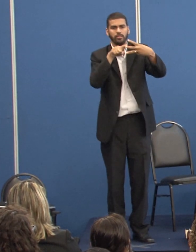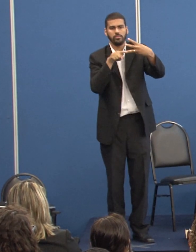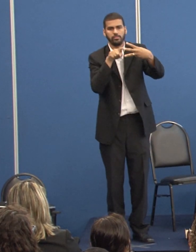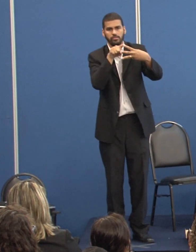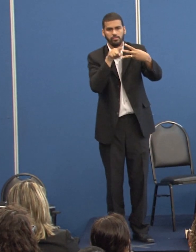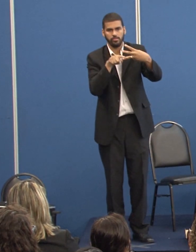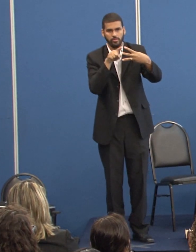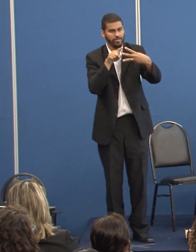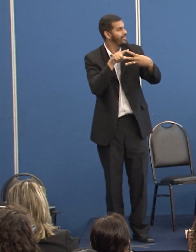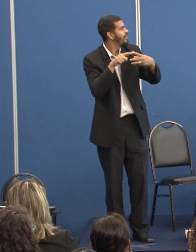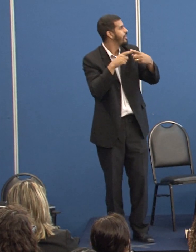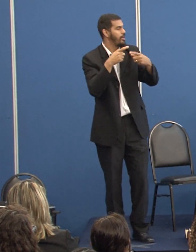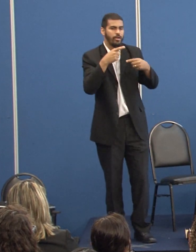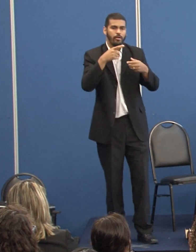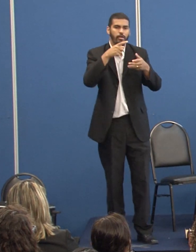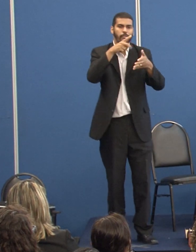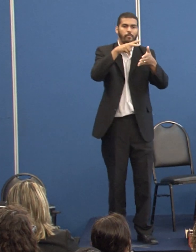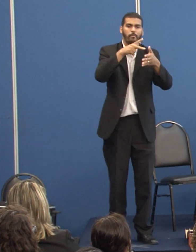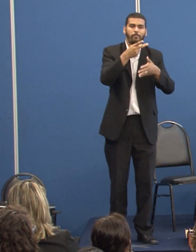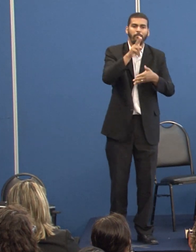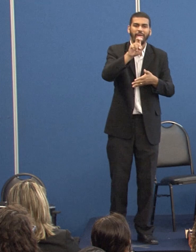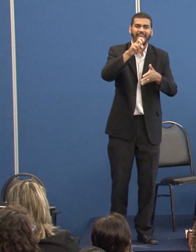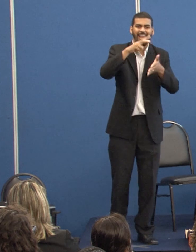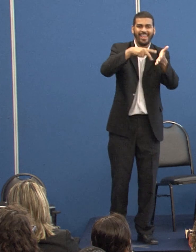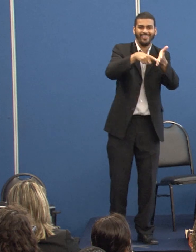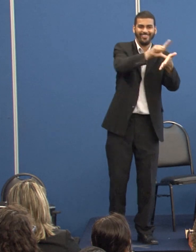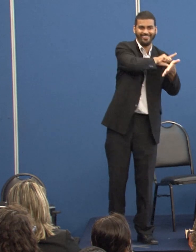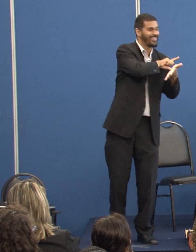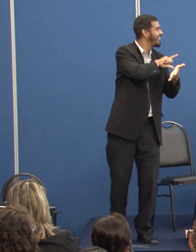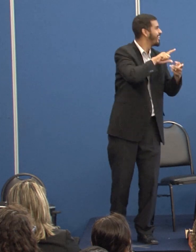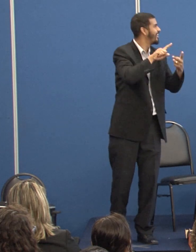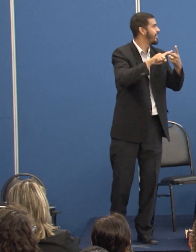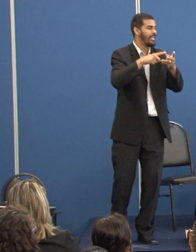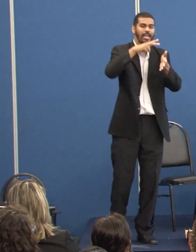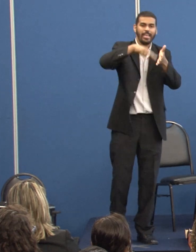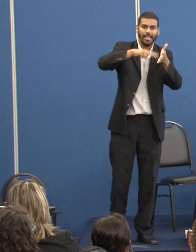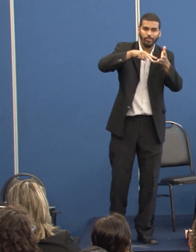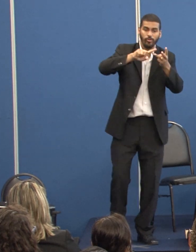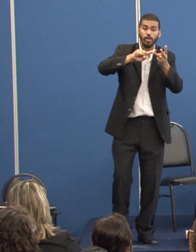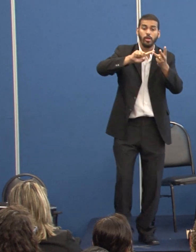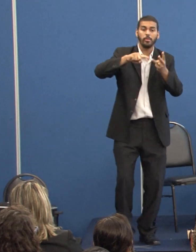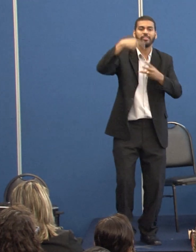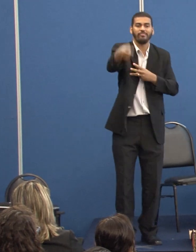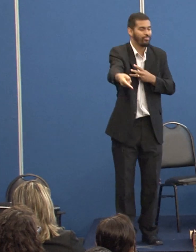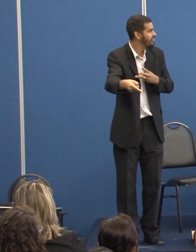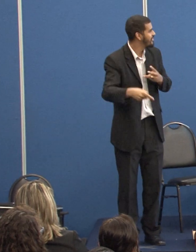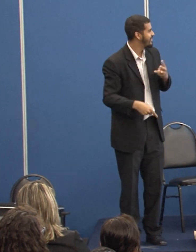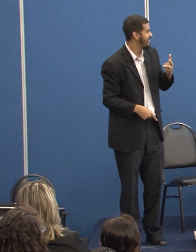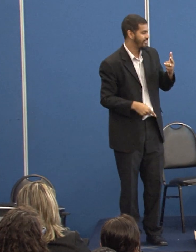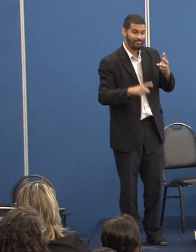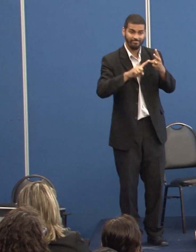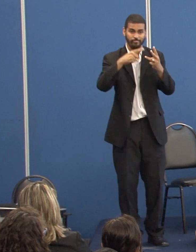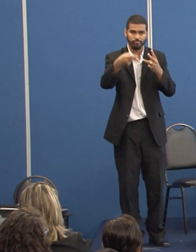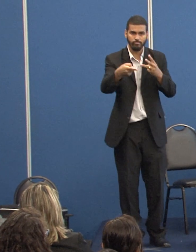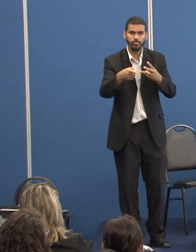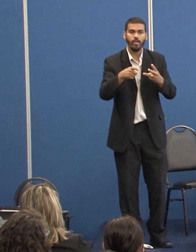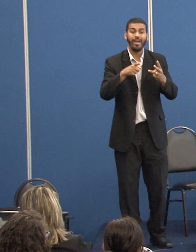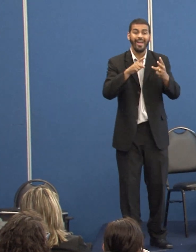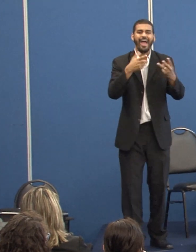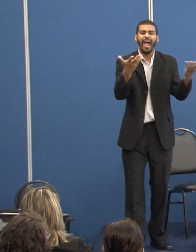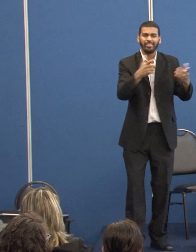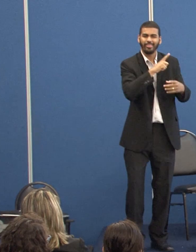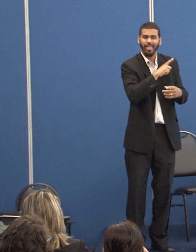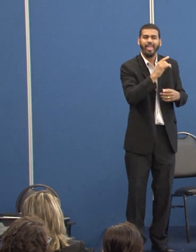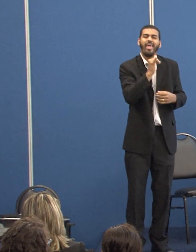uma pré-leitura, leitura e uma pós-leitura. E, para isso, nós trouxemos aqui alguns exemplos, né, de pós-leitura que